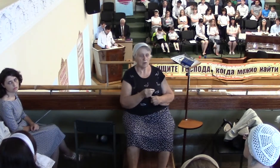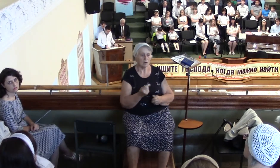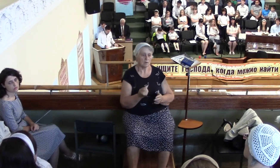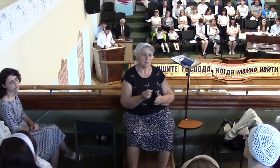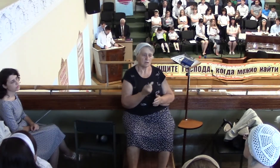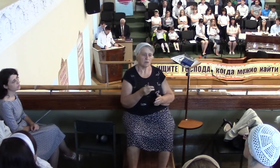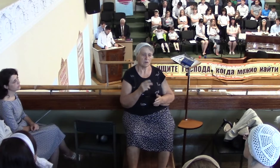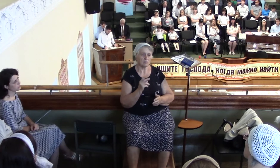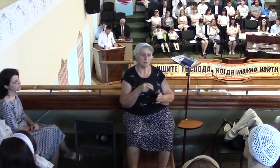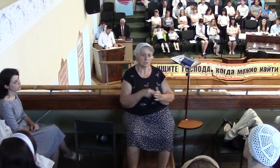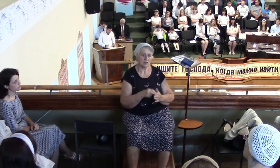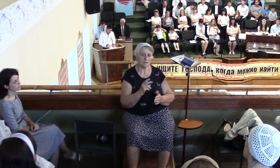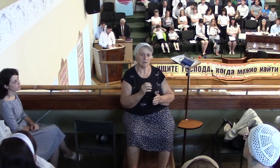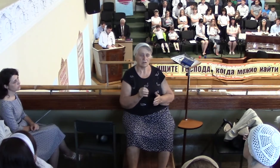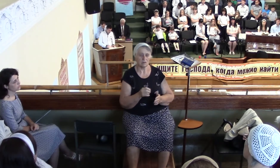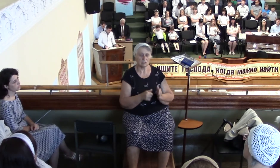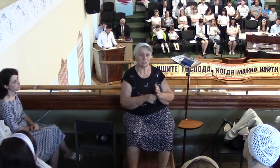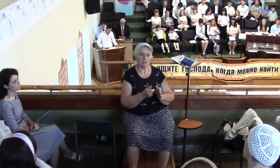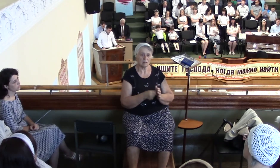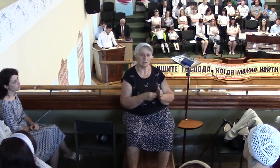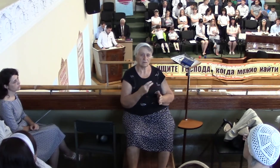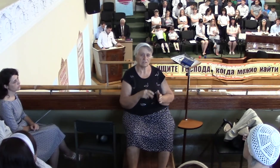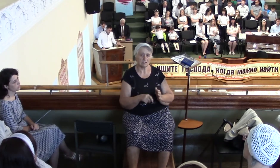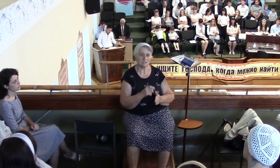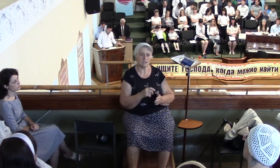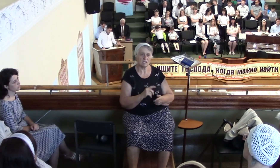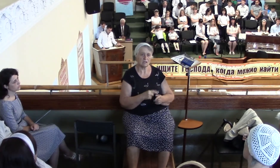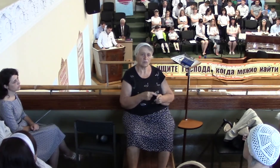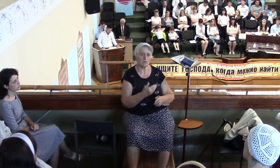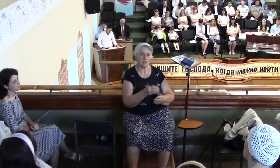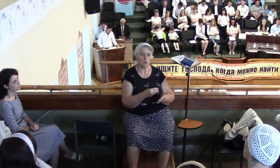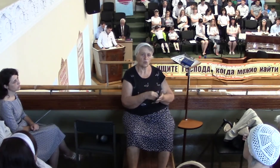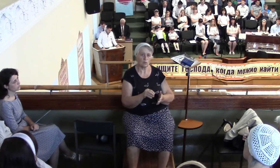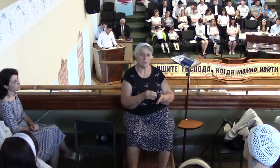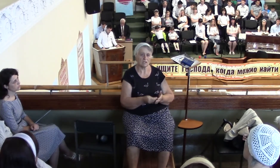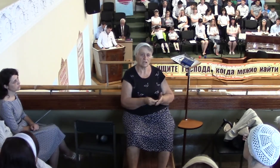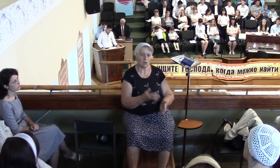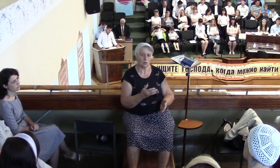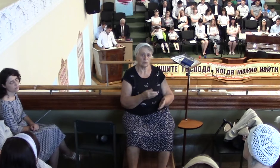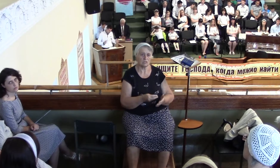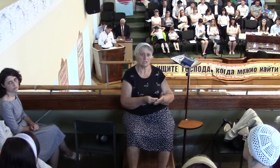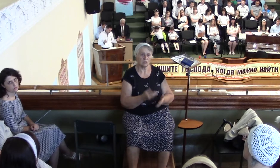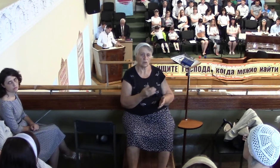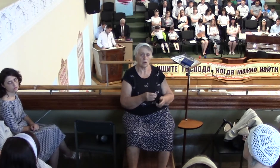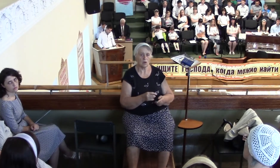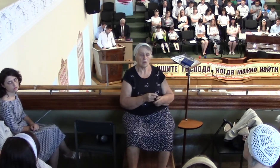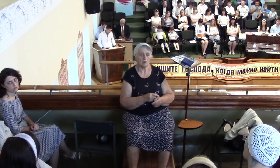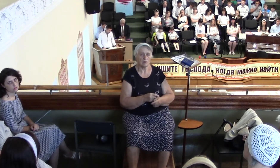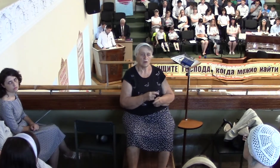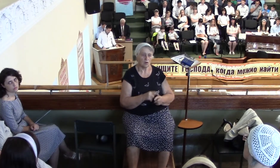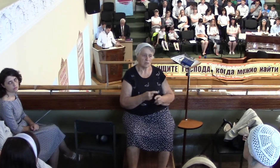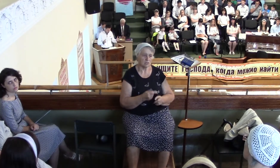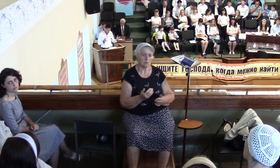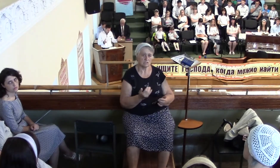глава, 20 стих. «Ибо вы куплены дорогою ценой». Об этом мы сегодня